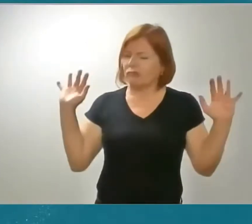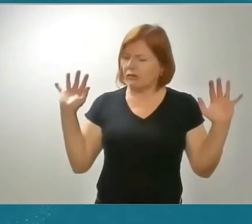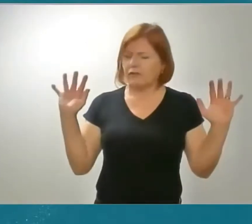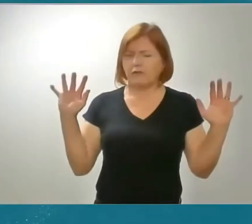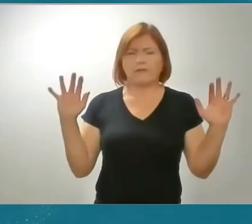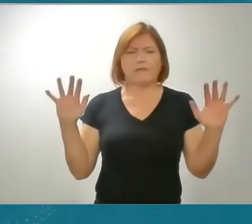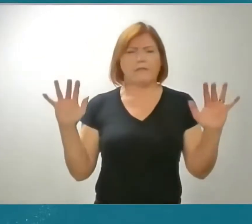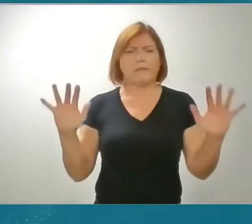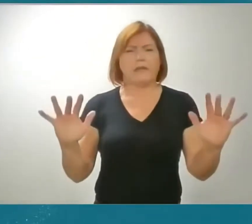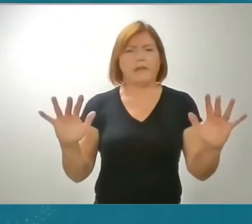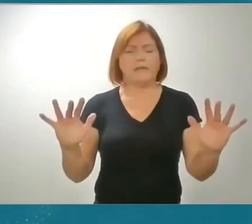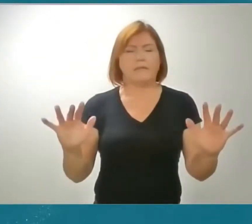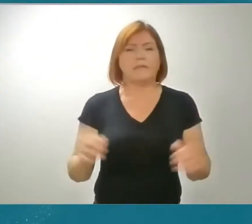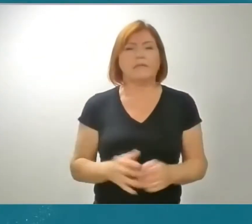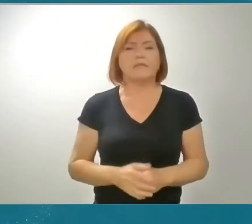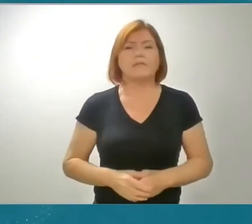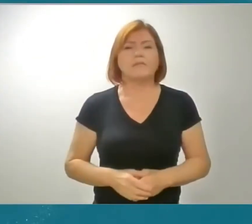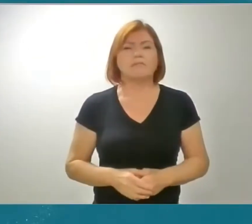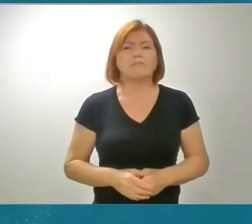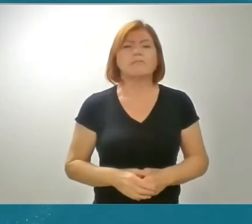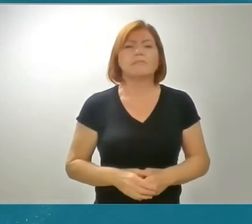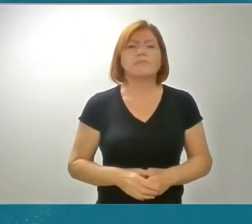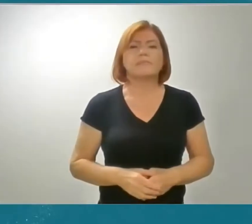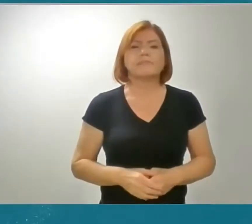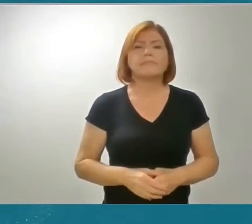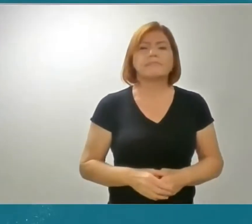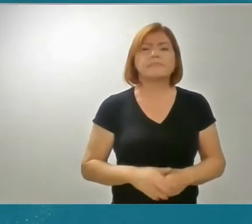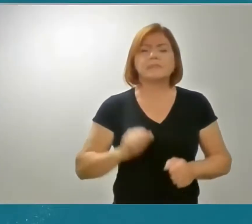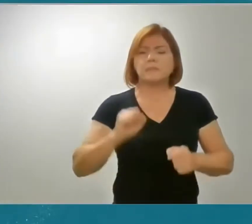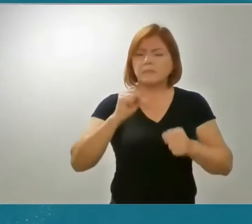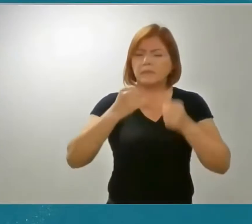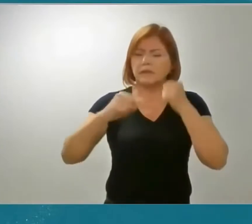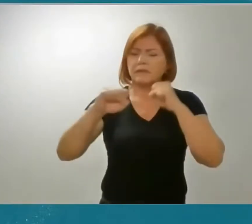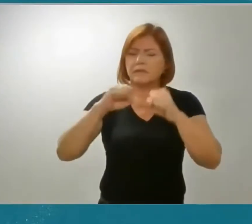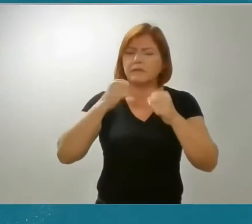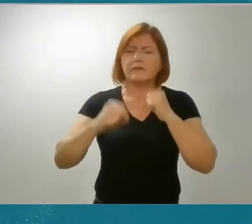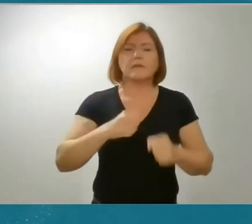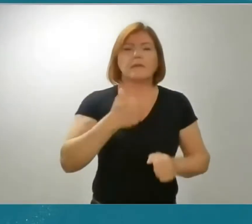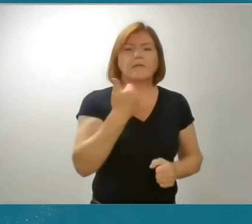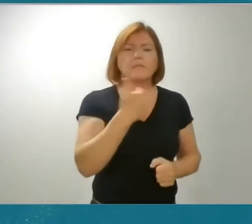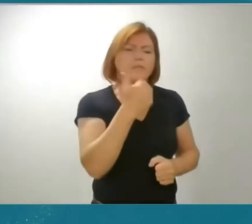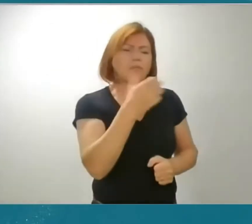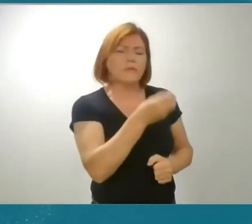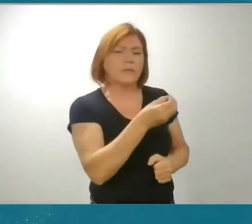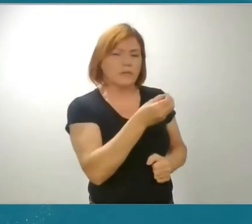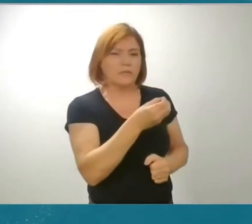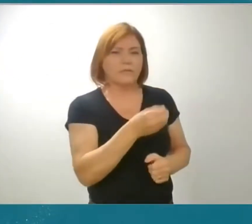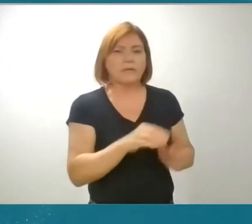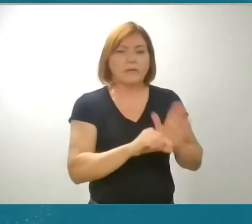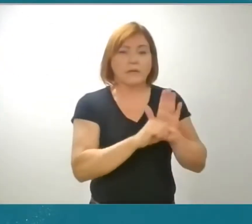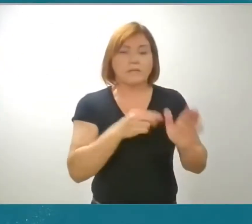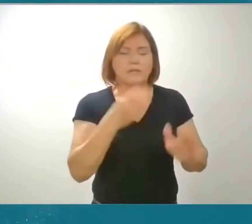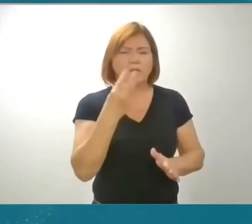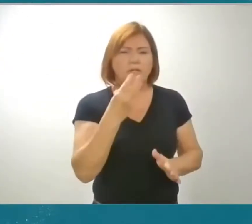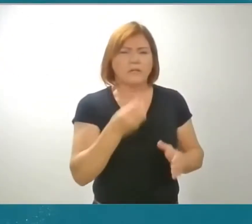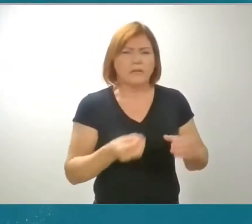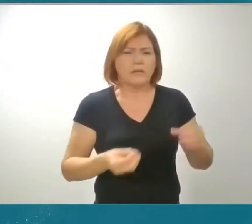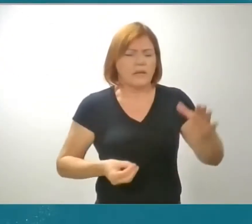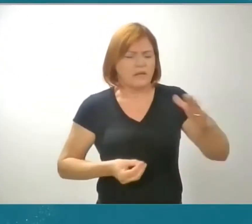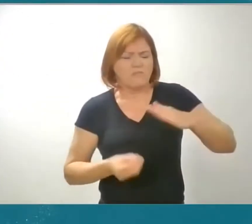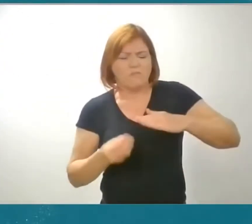Senhor, essa será honrado. Seja essa mulher virtuosa recompensada por seus merecimentos